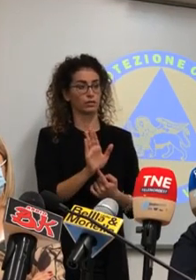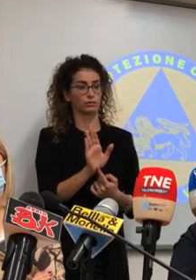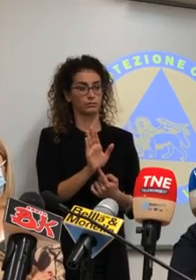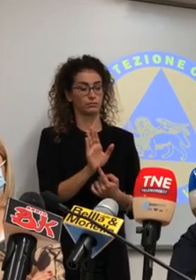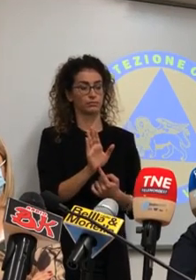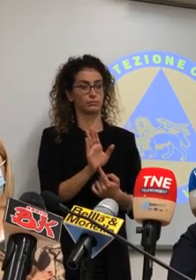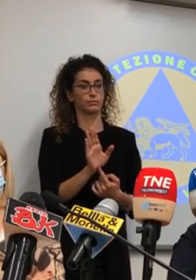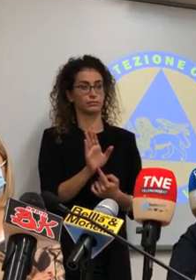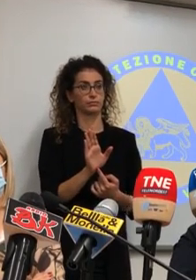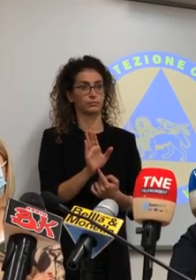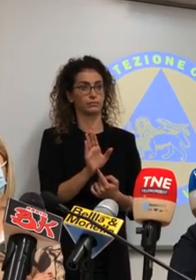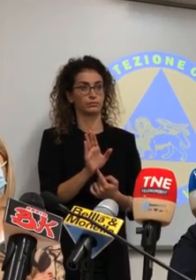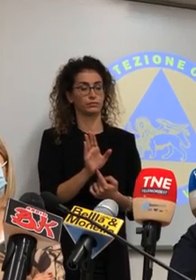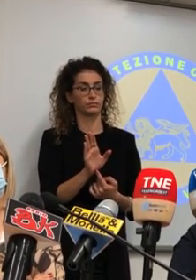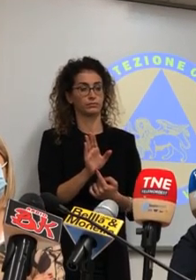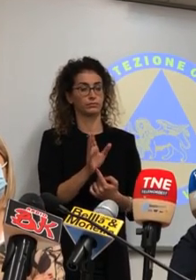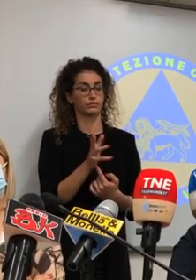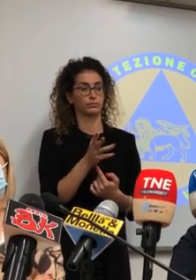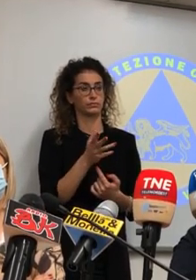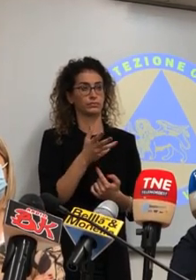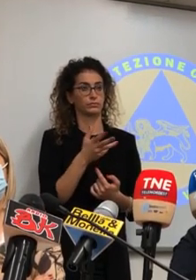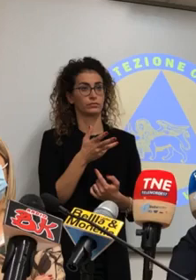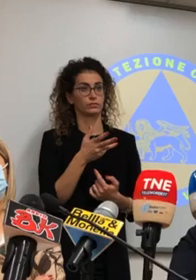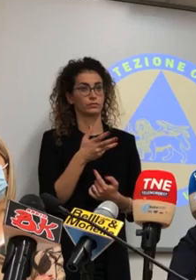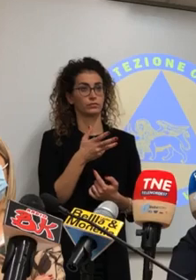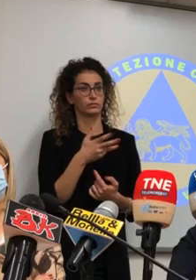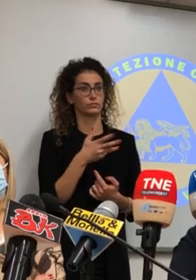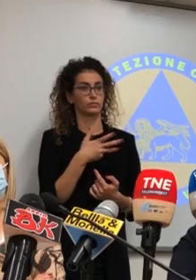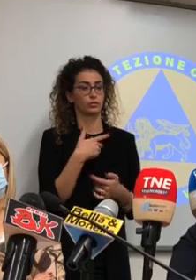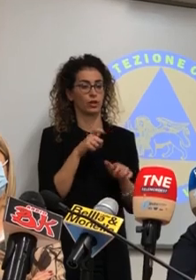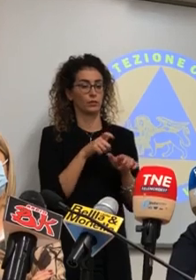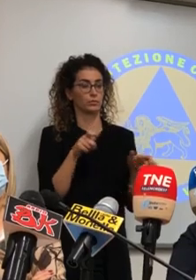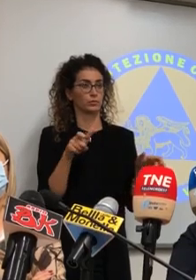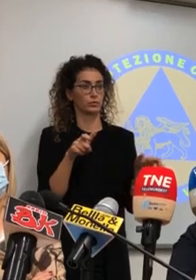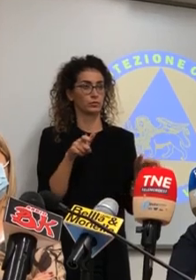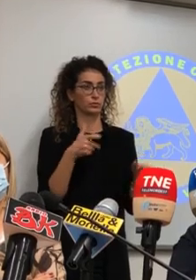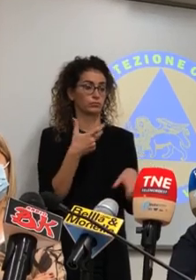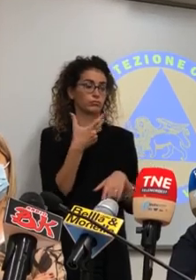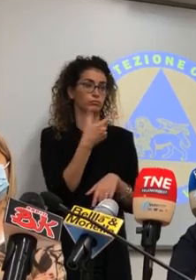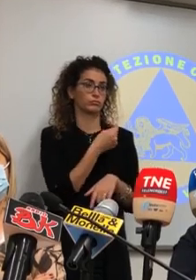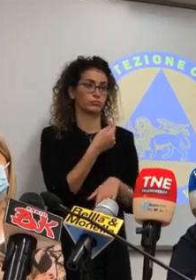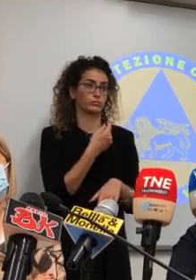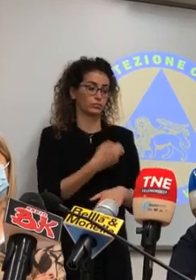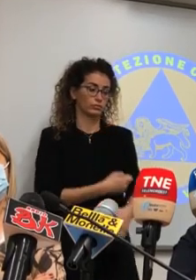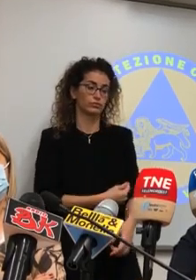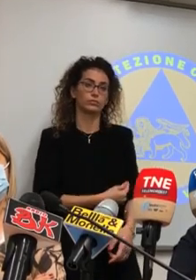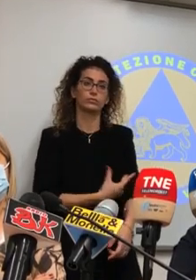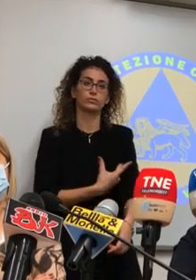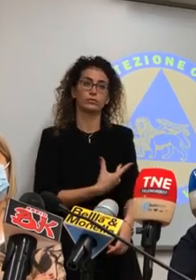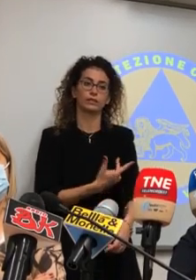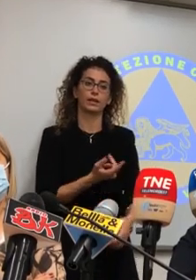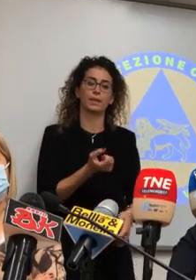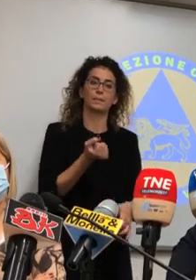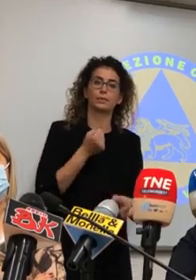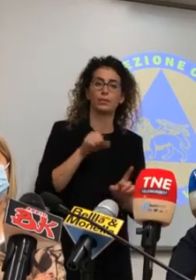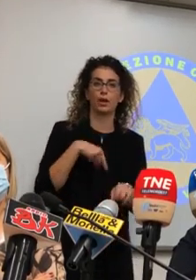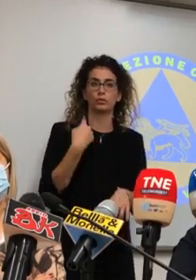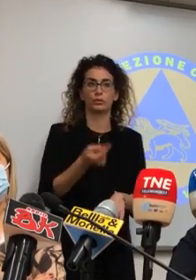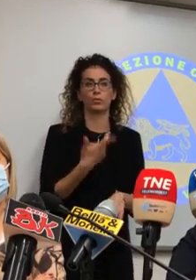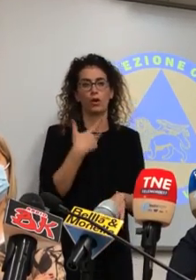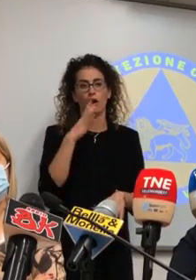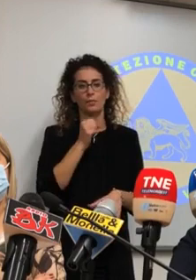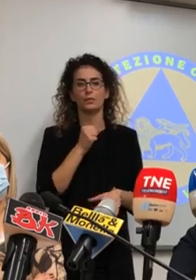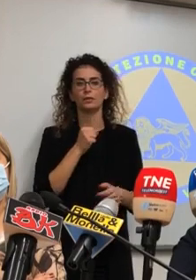avrebbe dovuto coinvolgere a campione le persone che andavano a vaccinarsi, esatto, con un prelievo del sangue prima e dopo per capire la durata